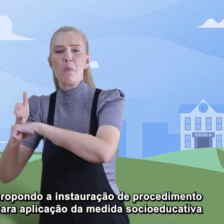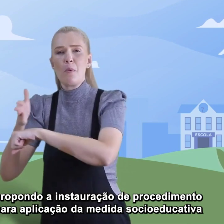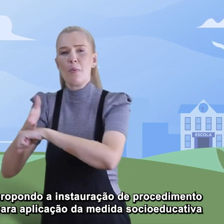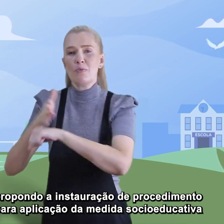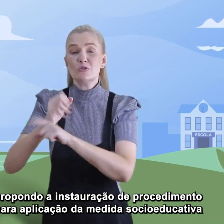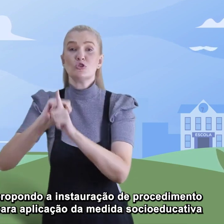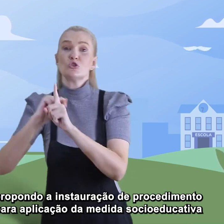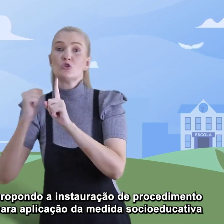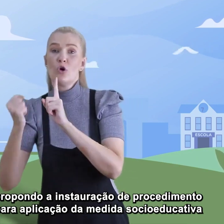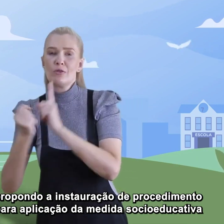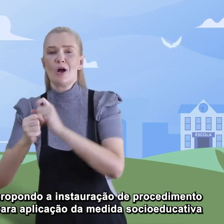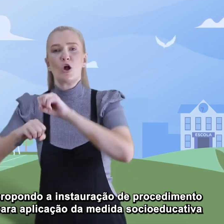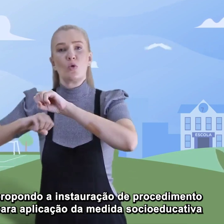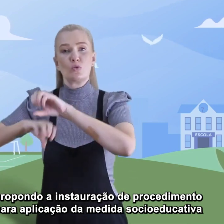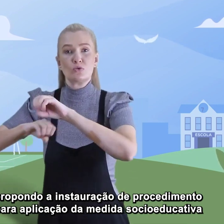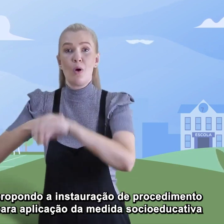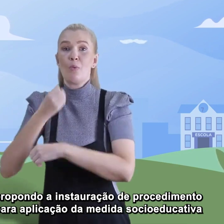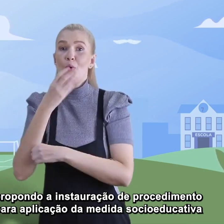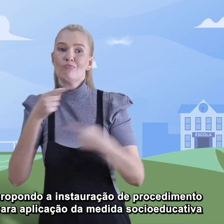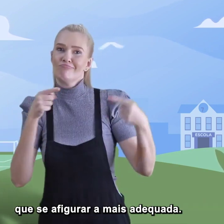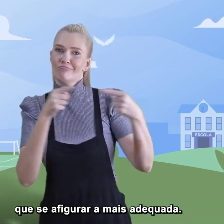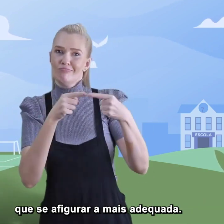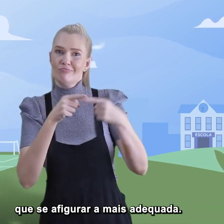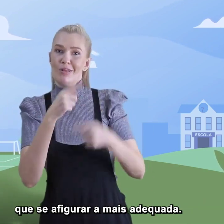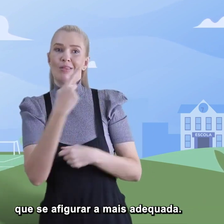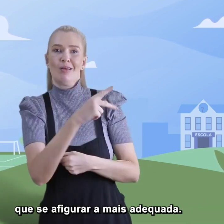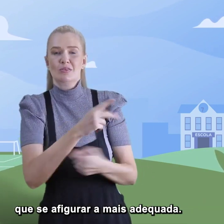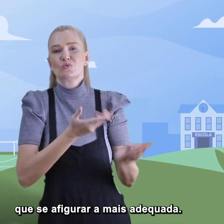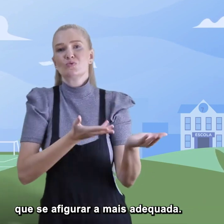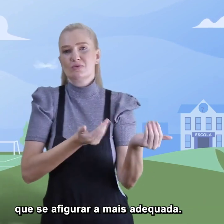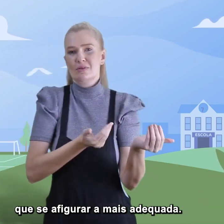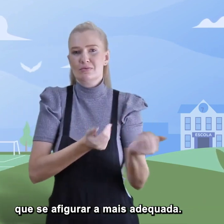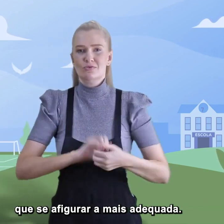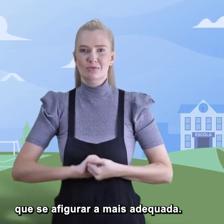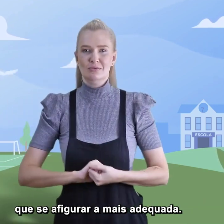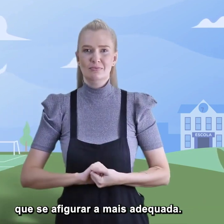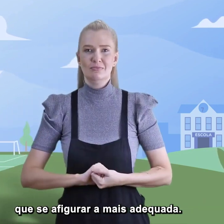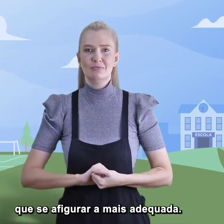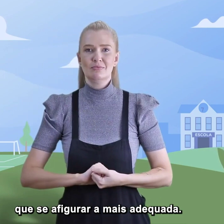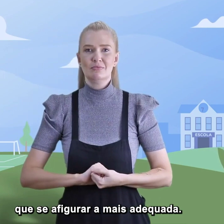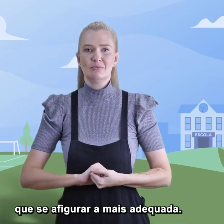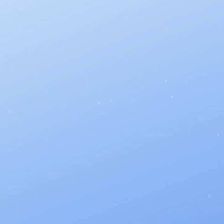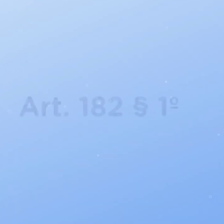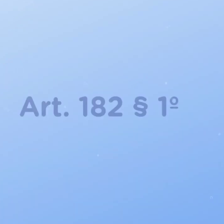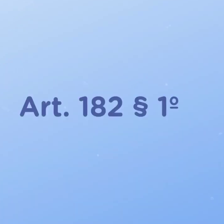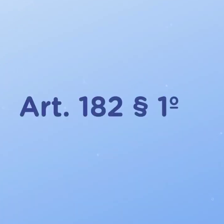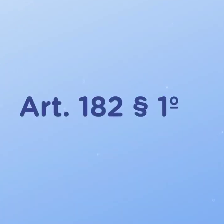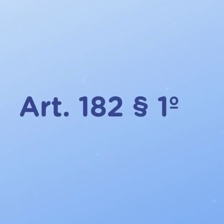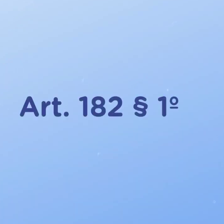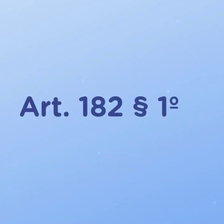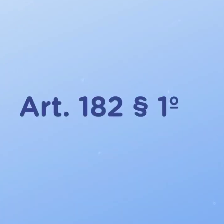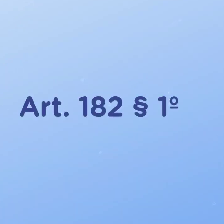a aplicação da medida socioeducativa que se afigurar a mais adequada. Artigo 182, parágrafo